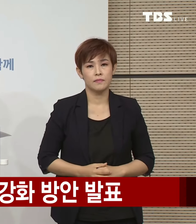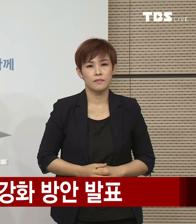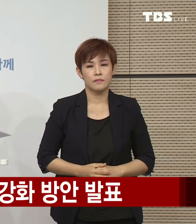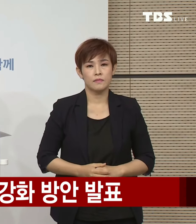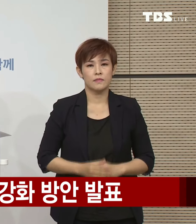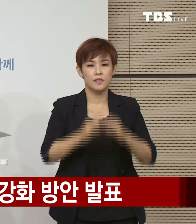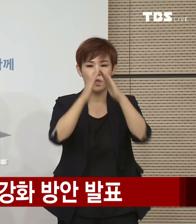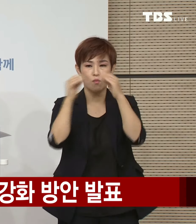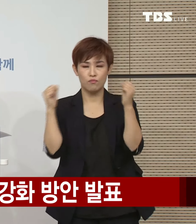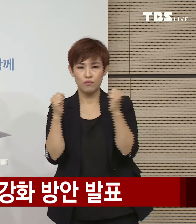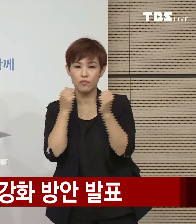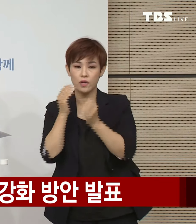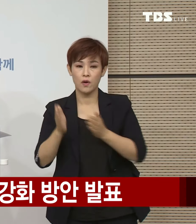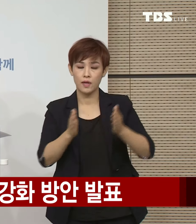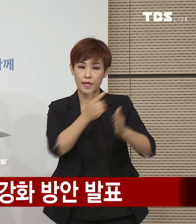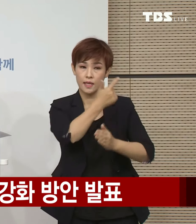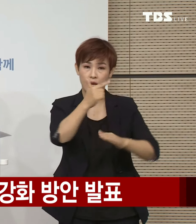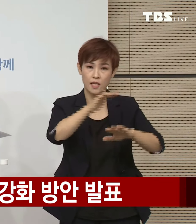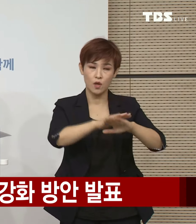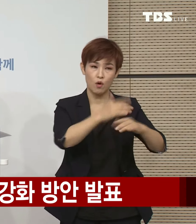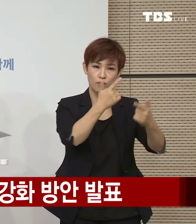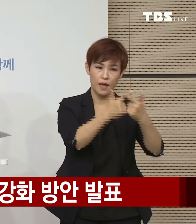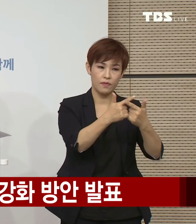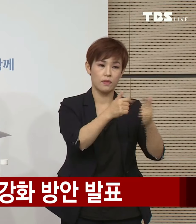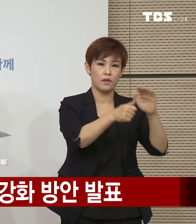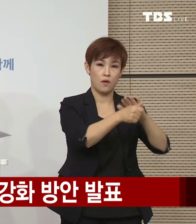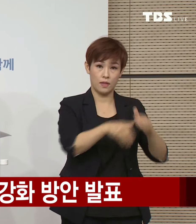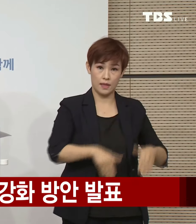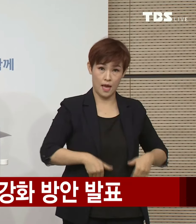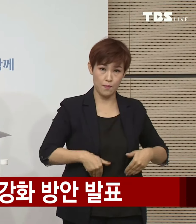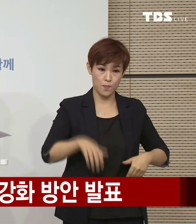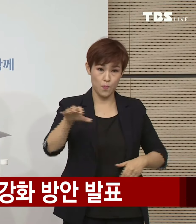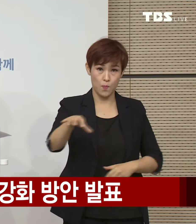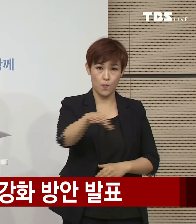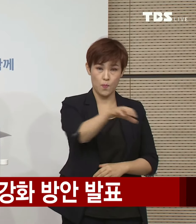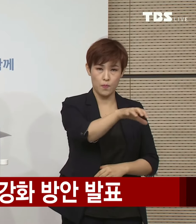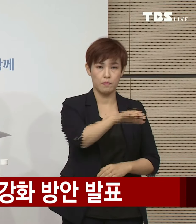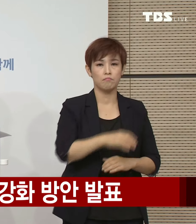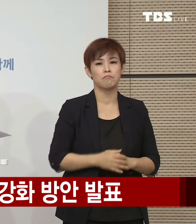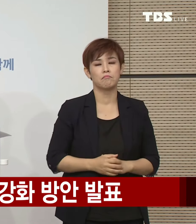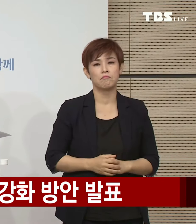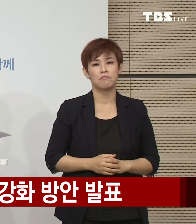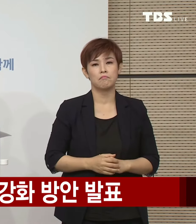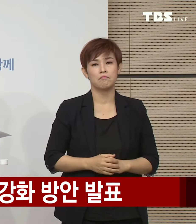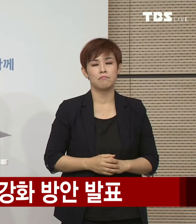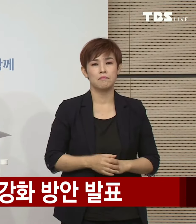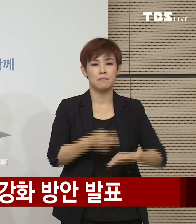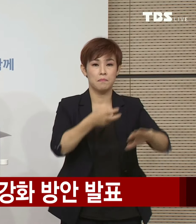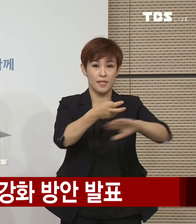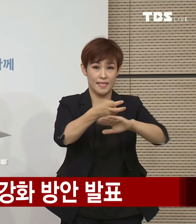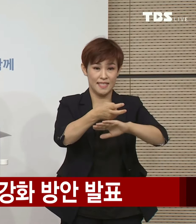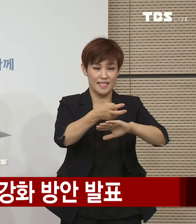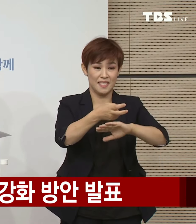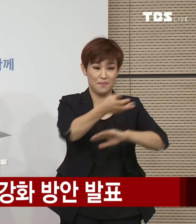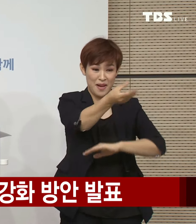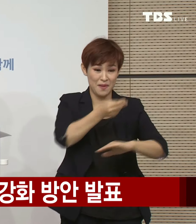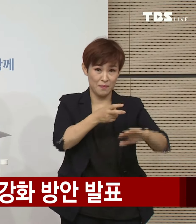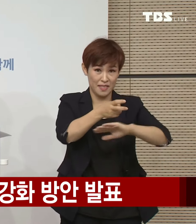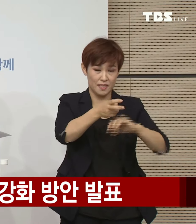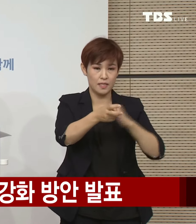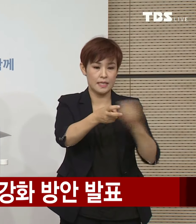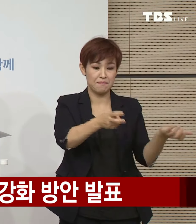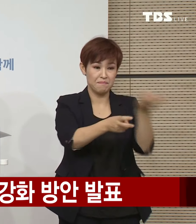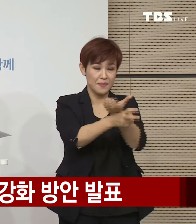전북, 경기, 대전, 부산, 경남 등 일부 지자체는 이미 단기 전세버스에 대해 탑승자